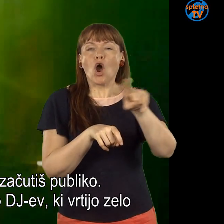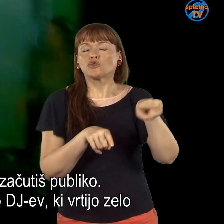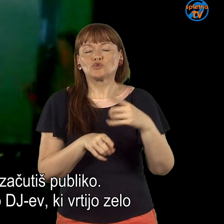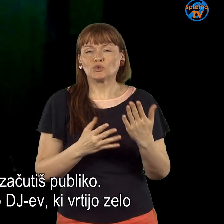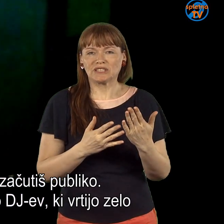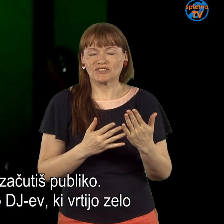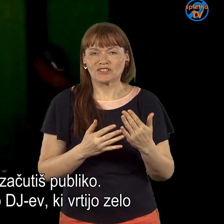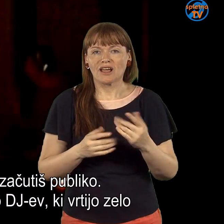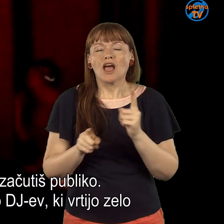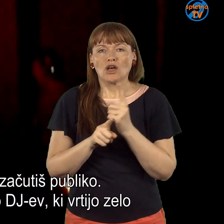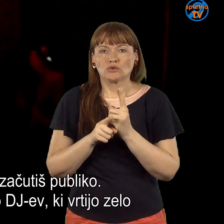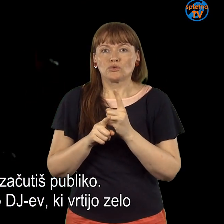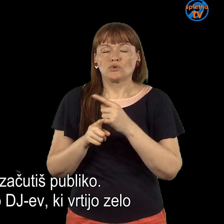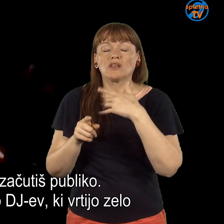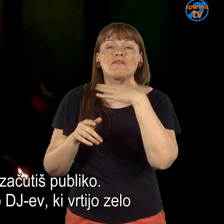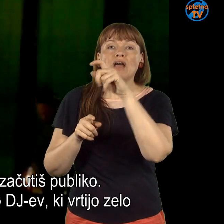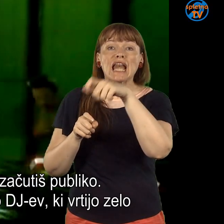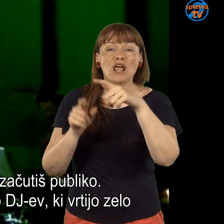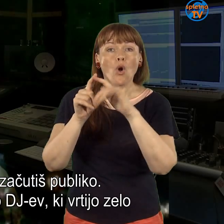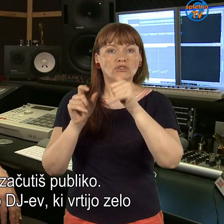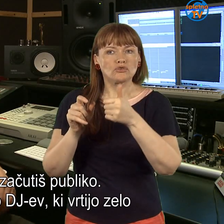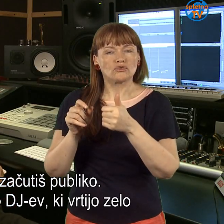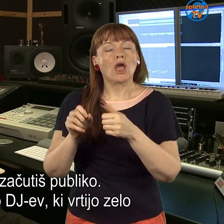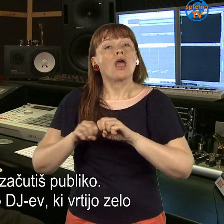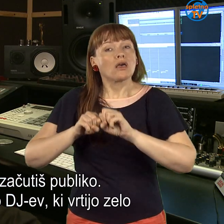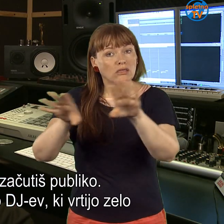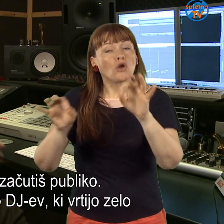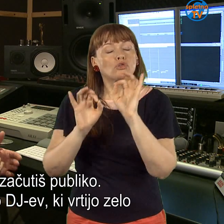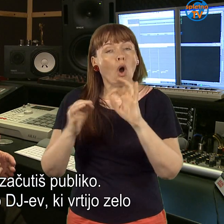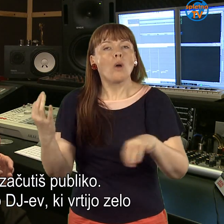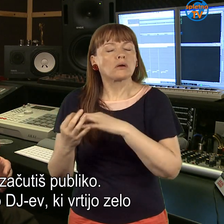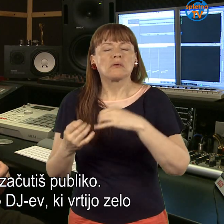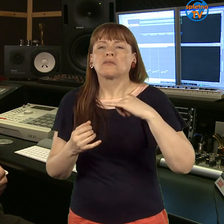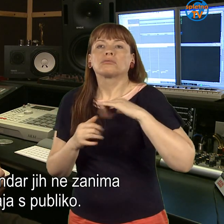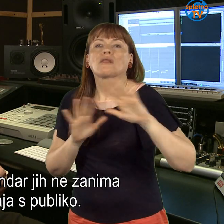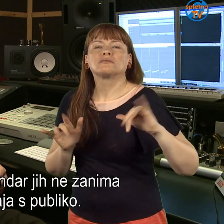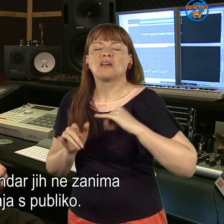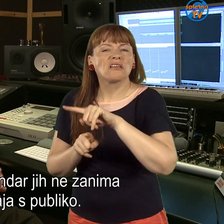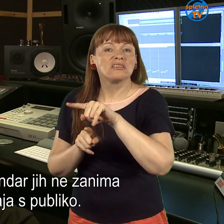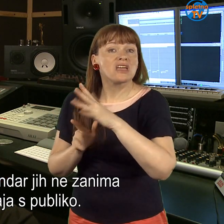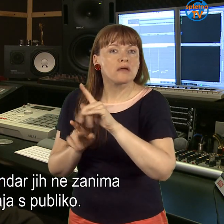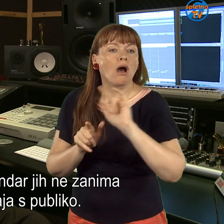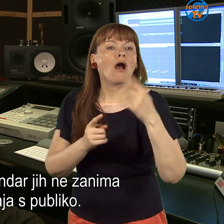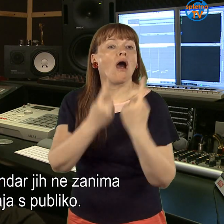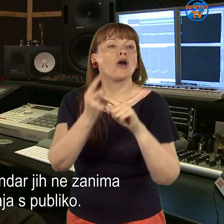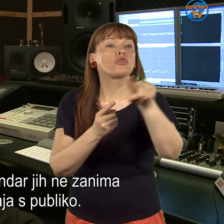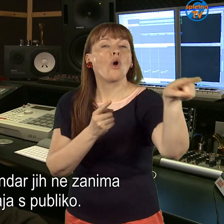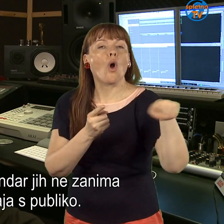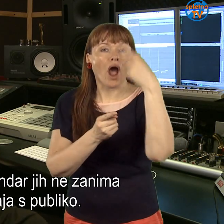ne? Ker recimo tudi veliko DJ-jev, ki vrtijo zelo dobro muziko, ampak jih sploh ne zanima, kaj se dogaja